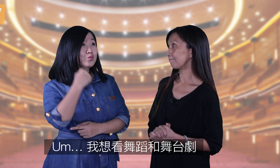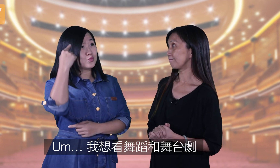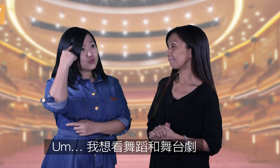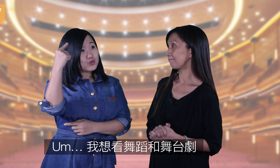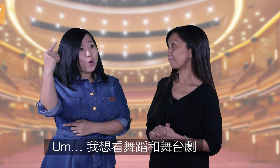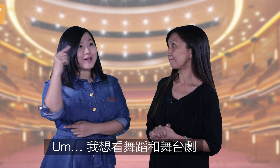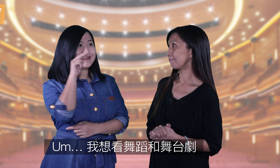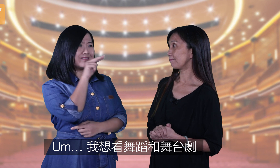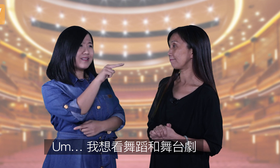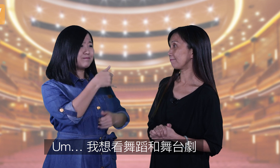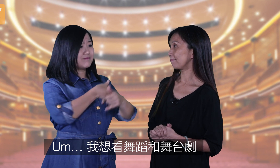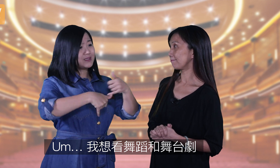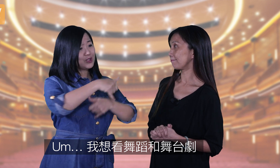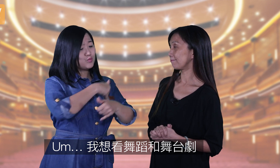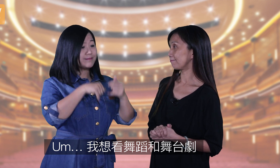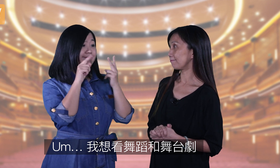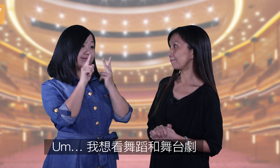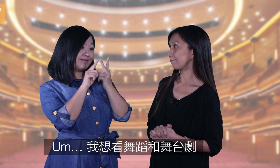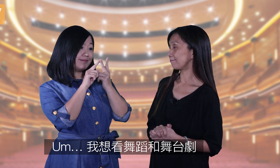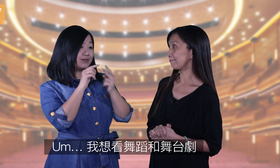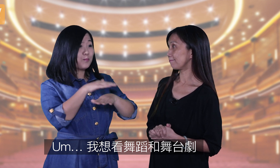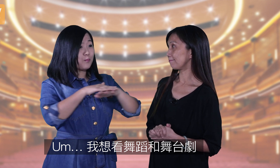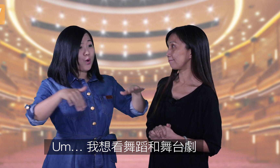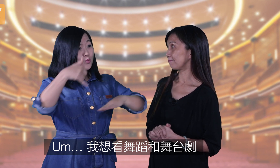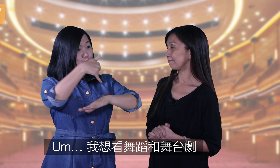我想看舞蹈和舞台剧啊。